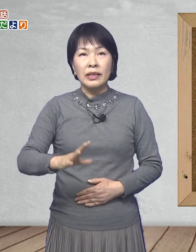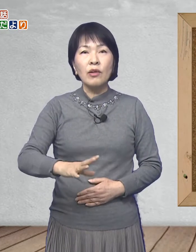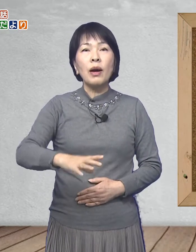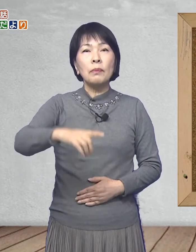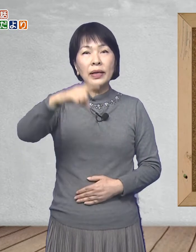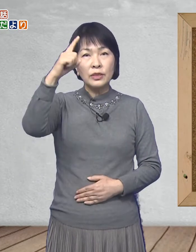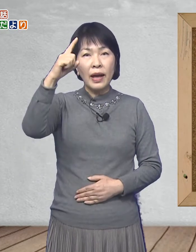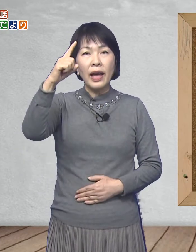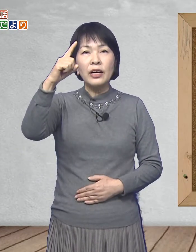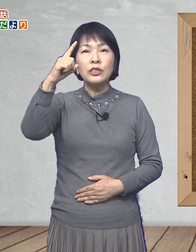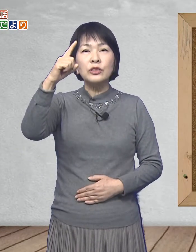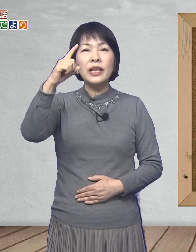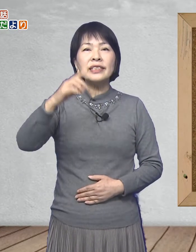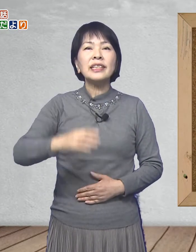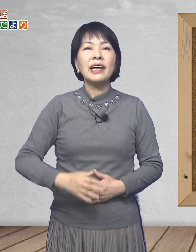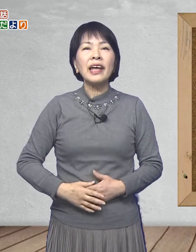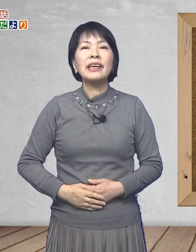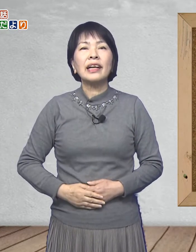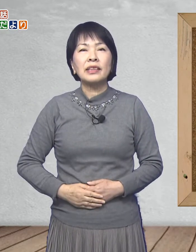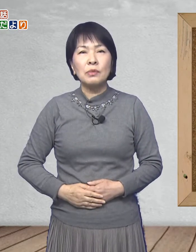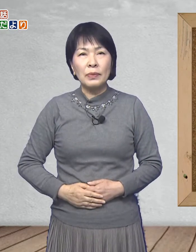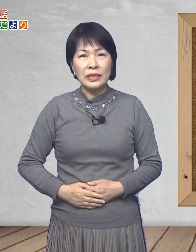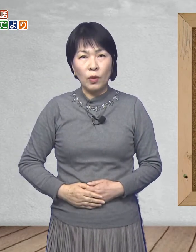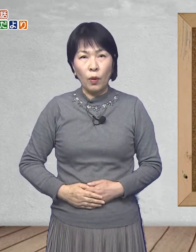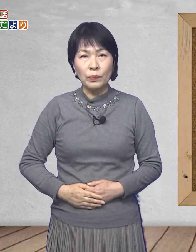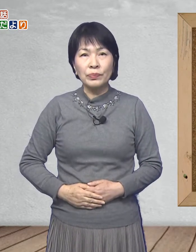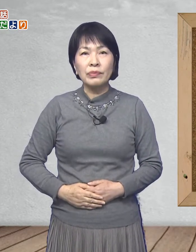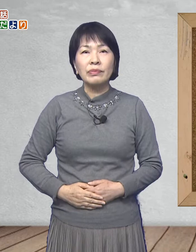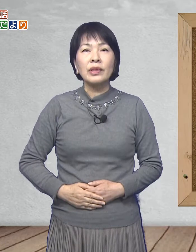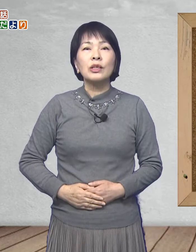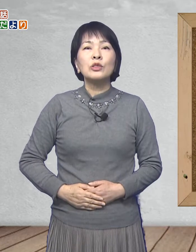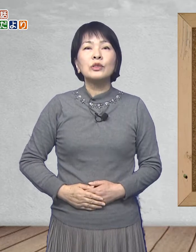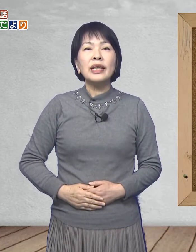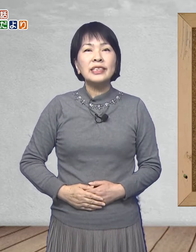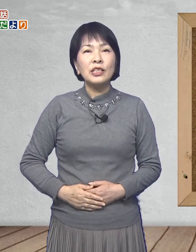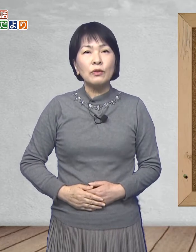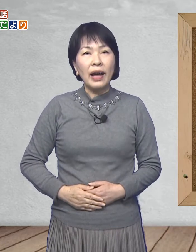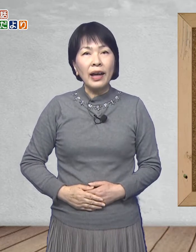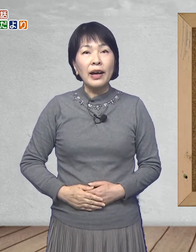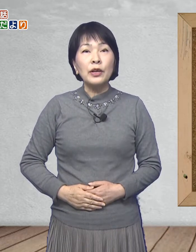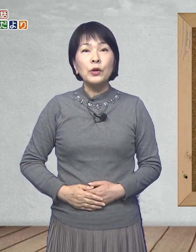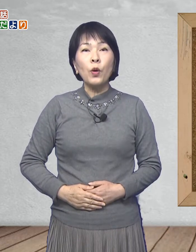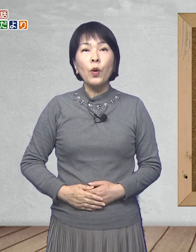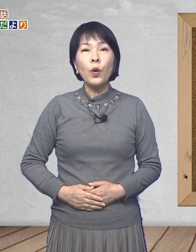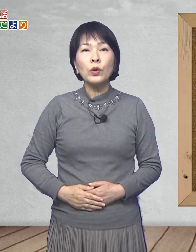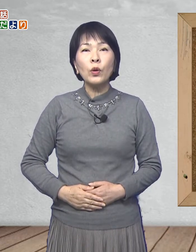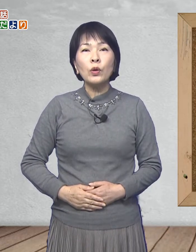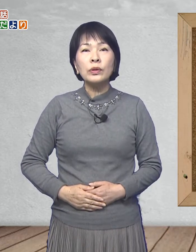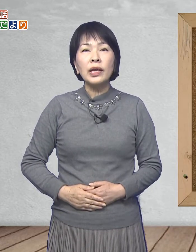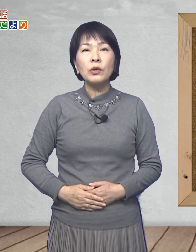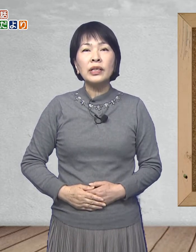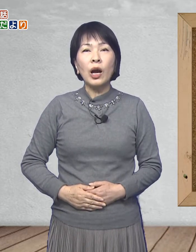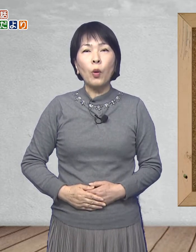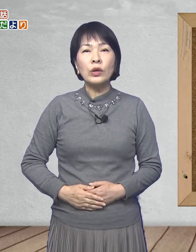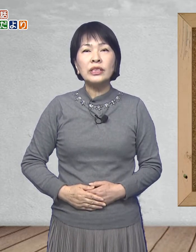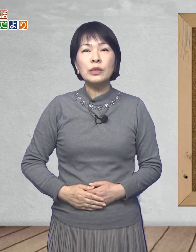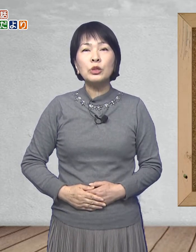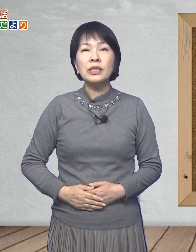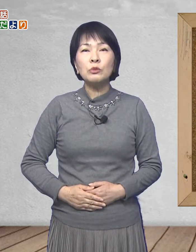ではまずは嬉しいからやってみましょう。嬉しいは両方の手のひらを自分に向け